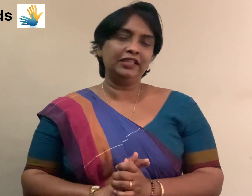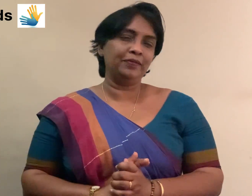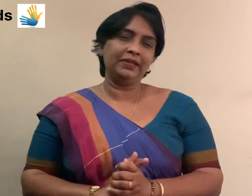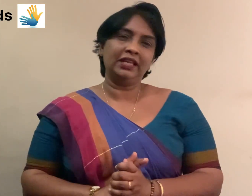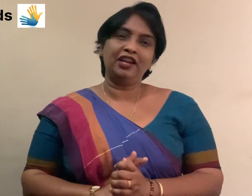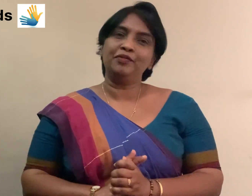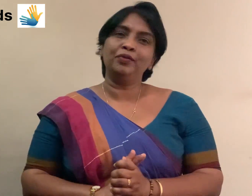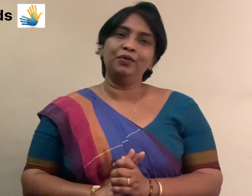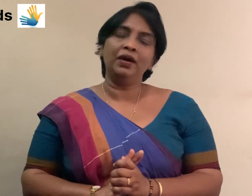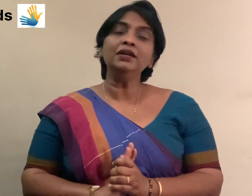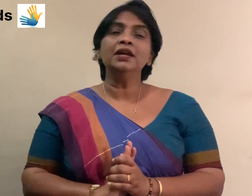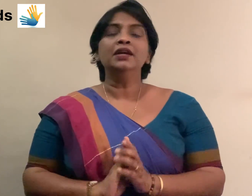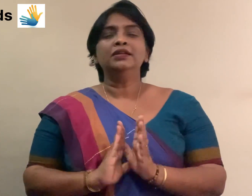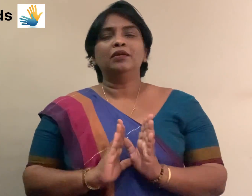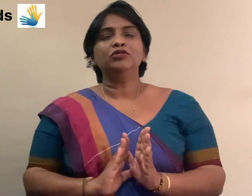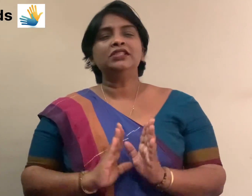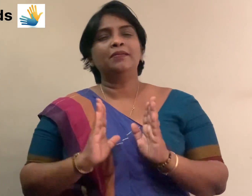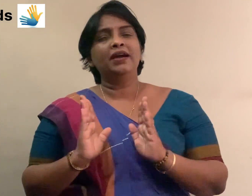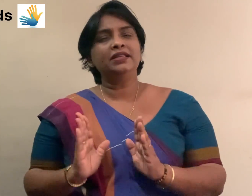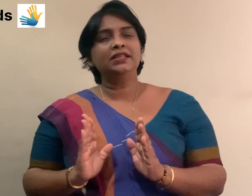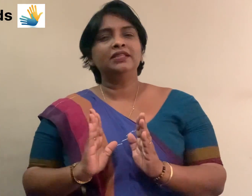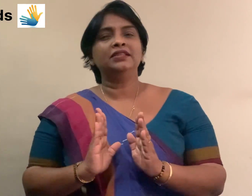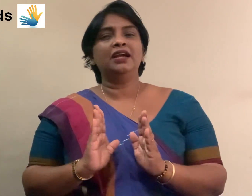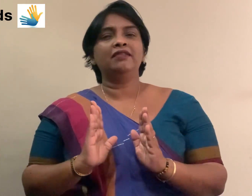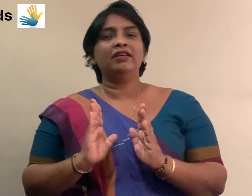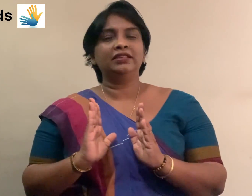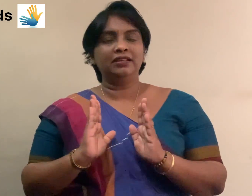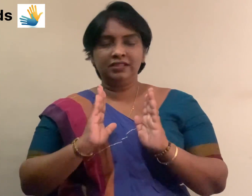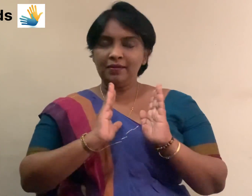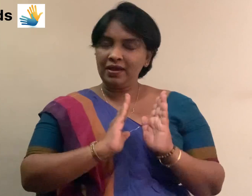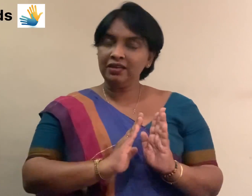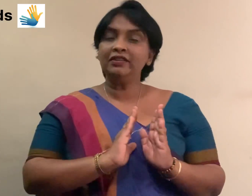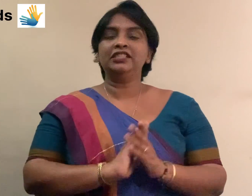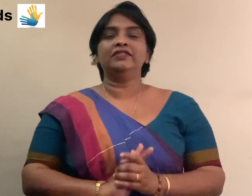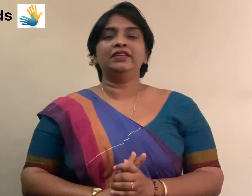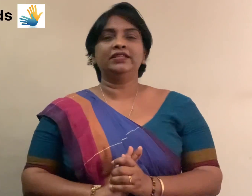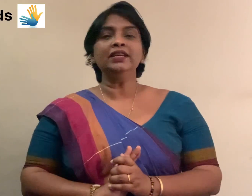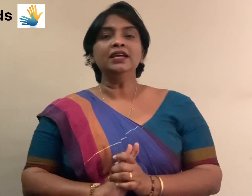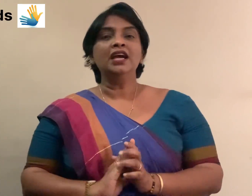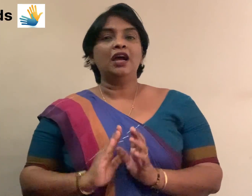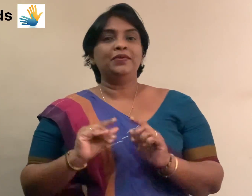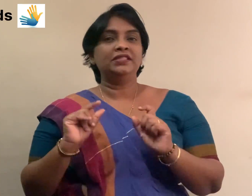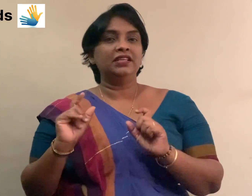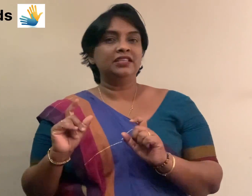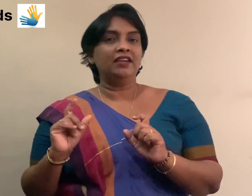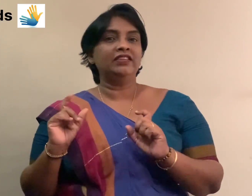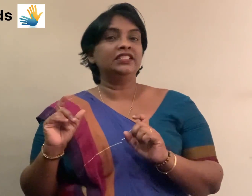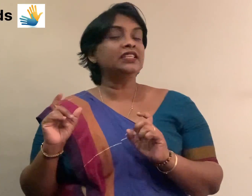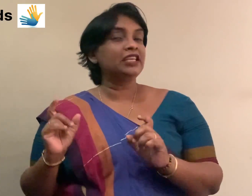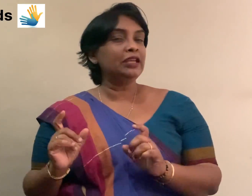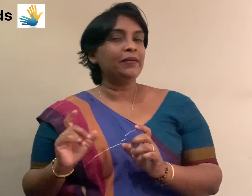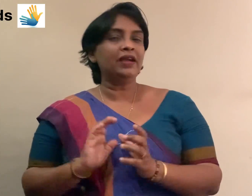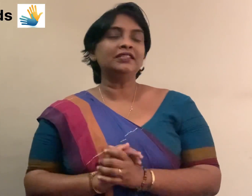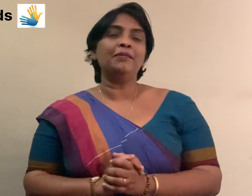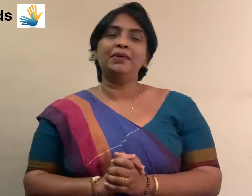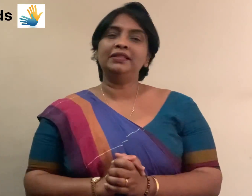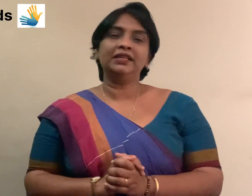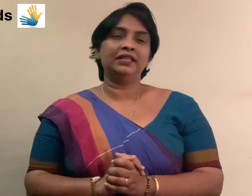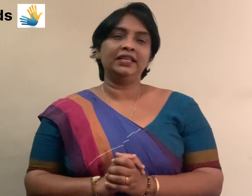ඉදිරිපත් කරන්න පුළුවන්. නමුත් සමහර වචන වලට අපිට සංඥා වචන කීපයක් සම්බන්ධ කරගෙන